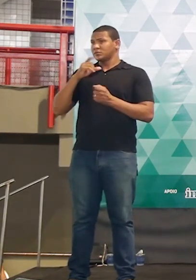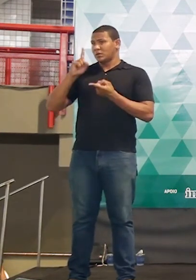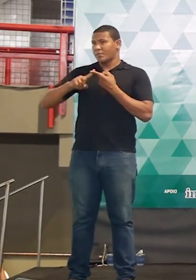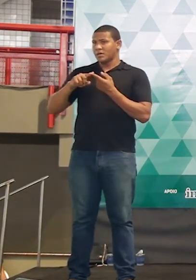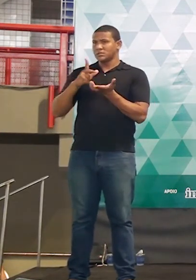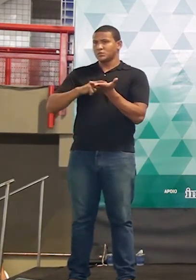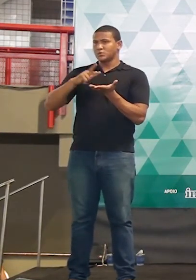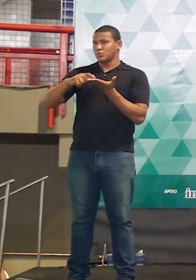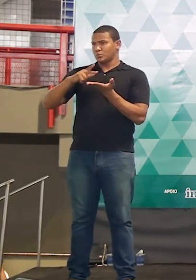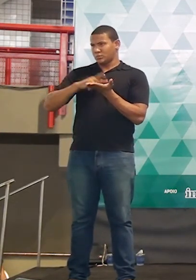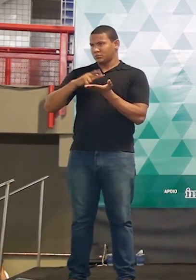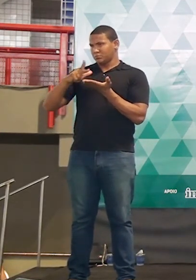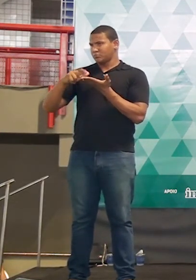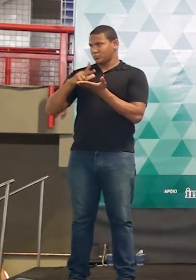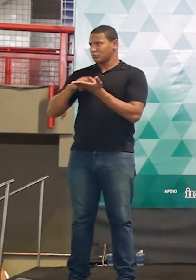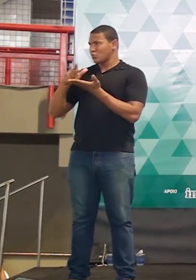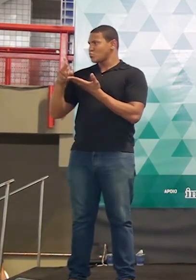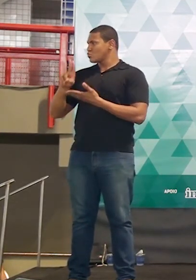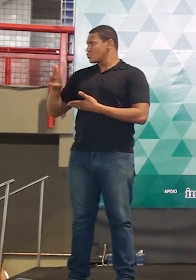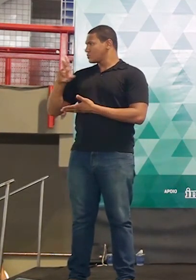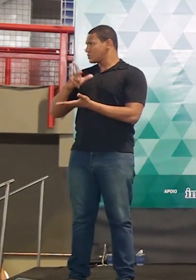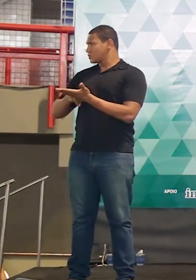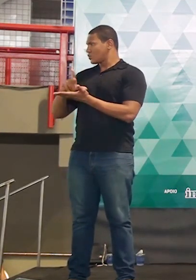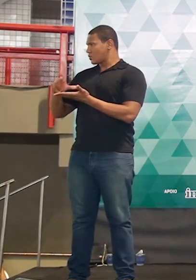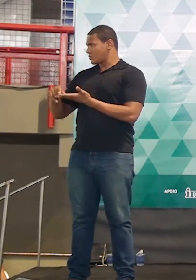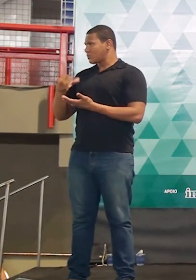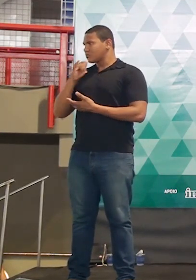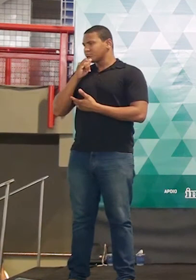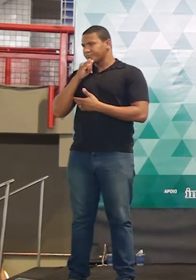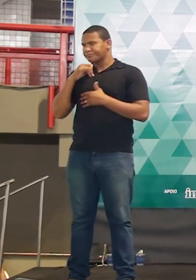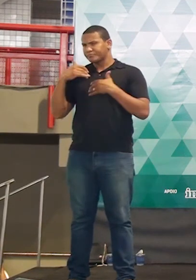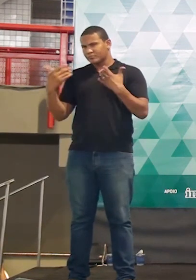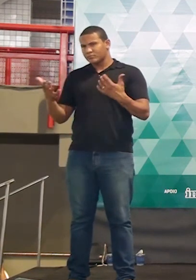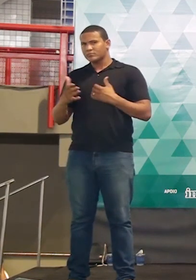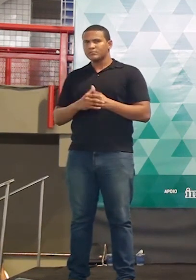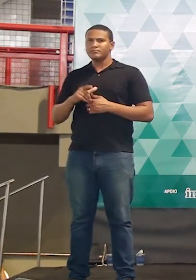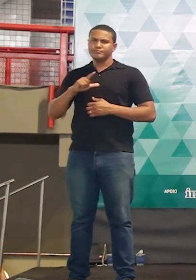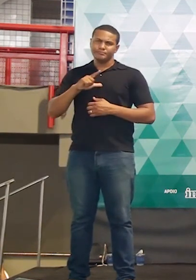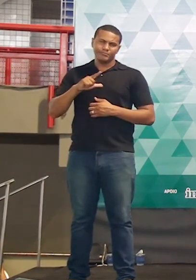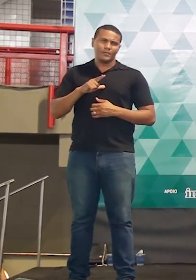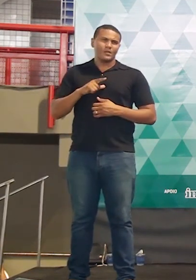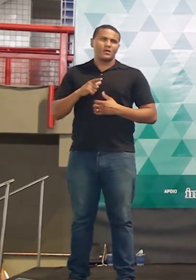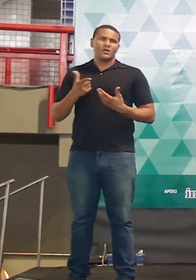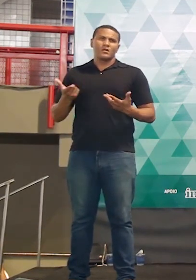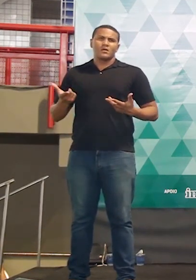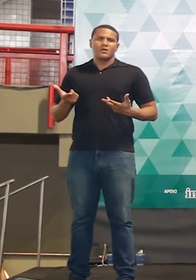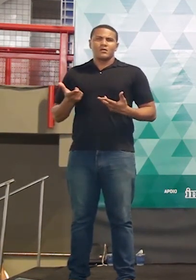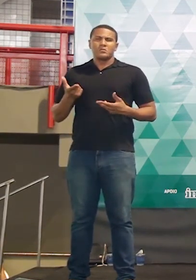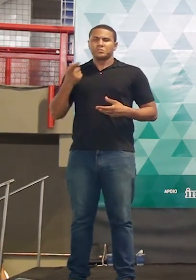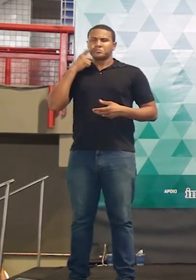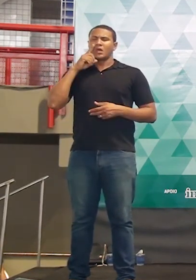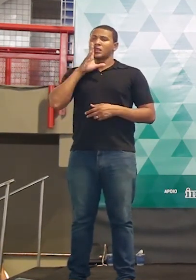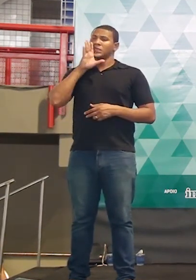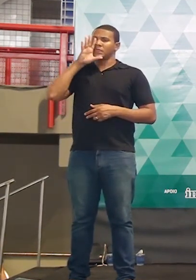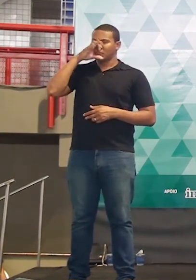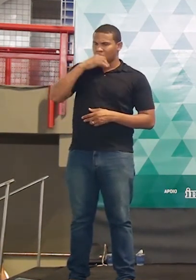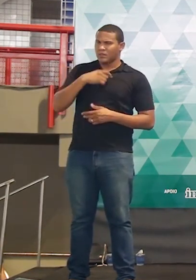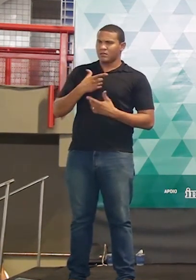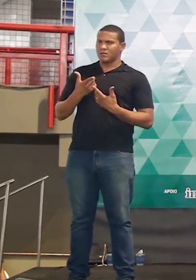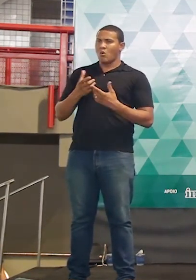as palavras. No lugar de eu dizer a persistência da dengue no Brasil, eu posso dizer